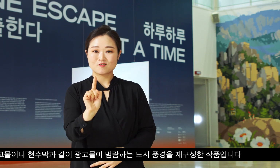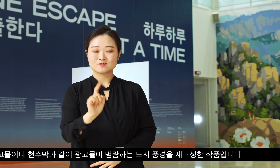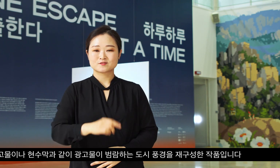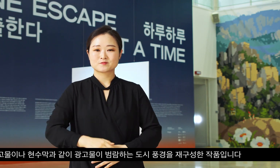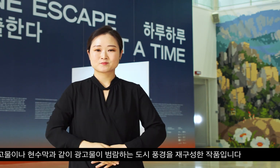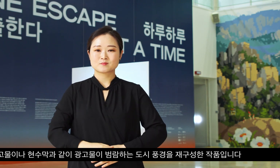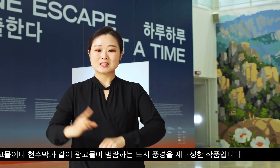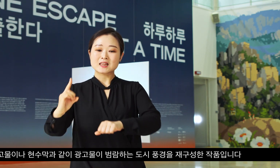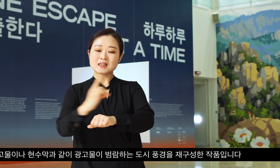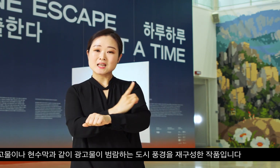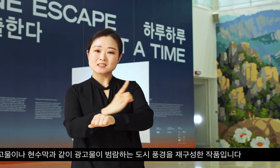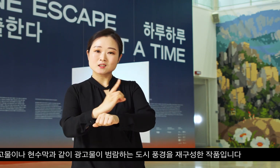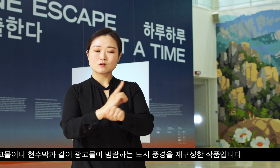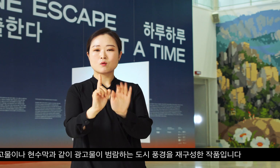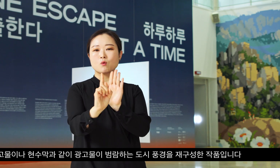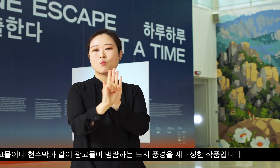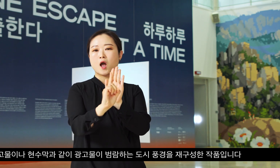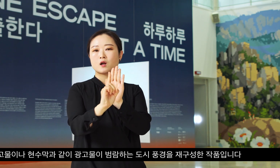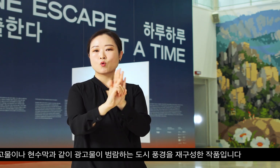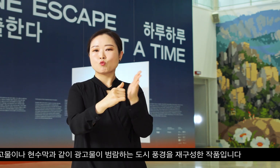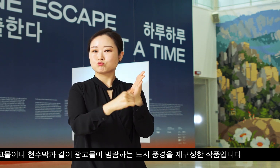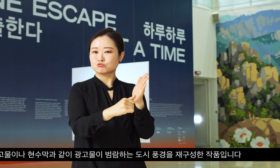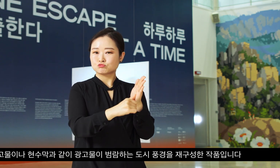디지털 광고물이나 현수막과 같이